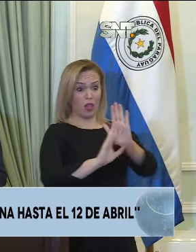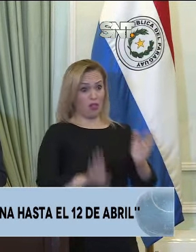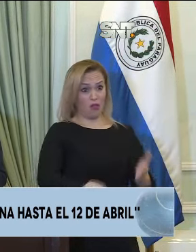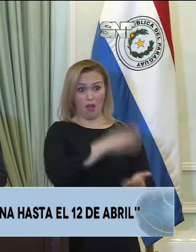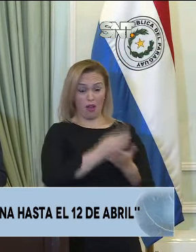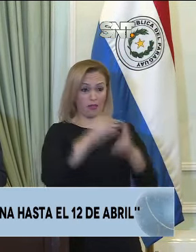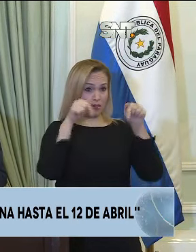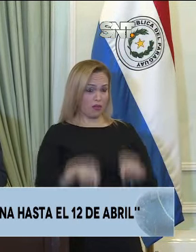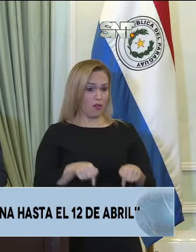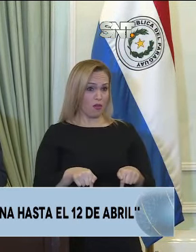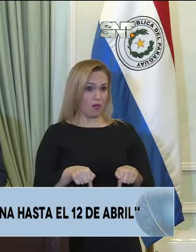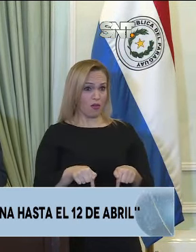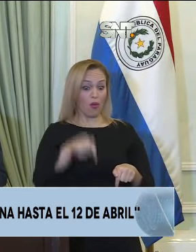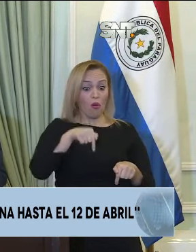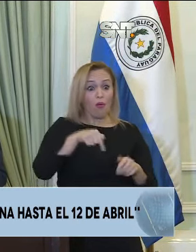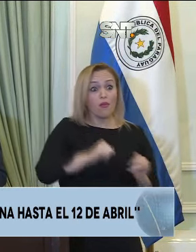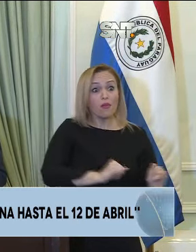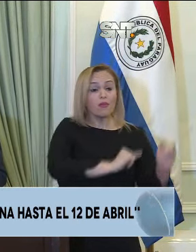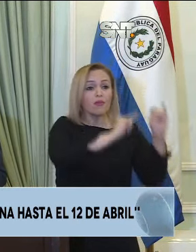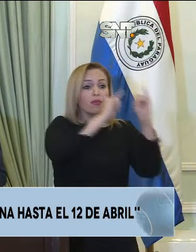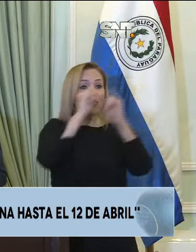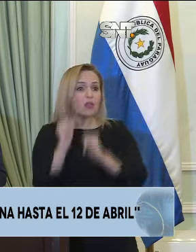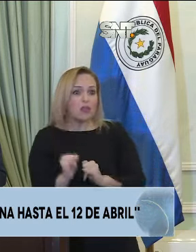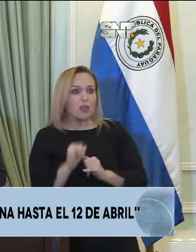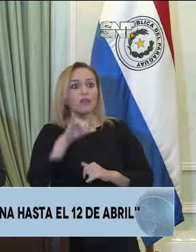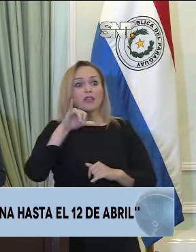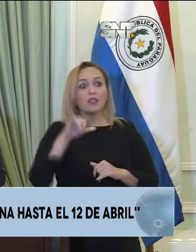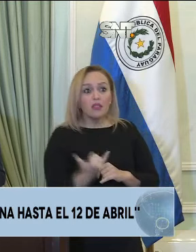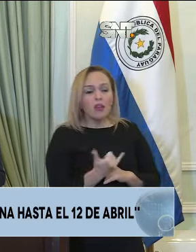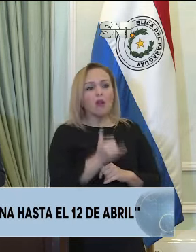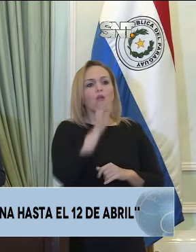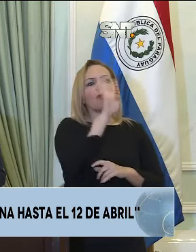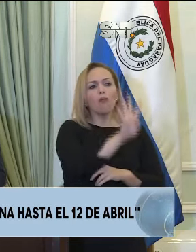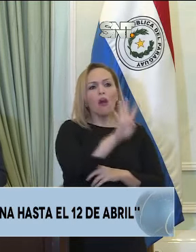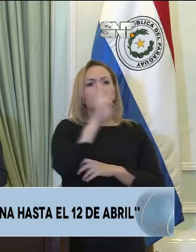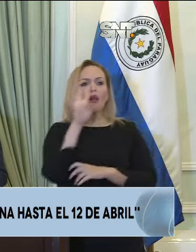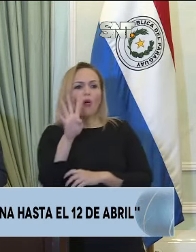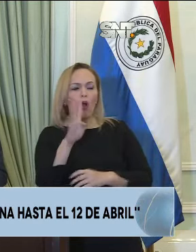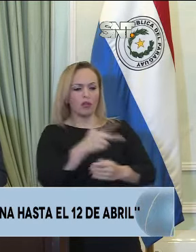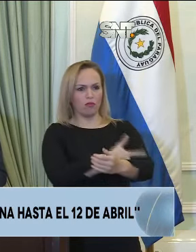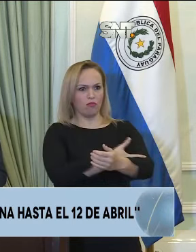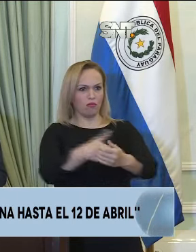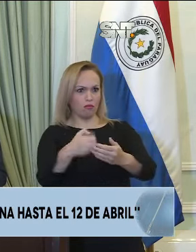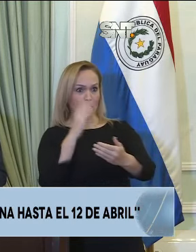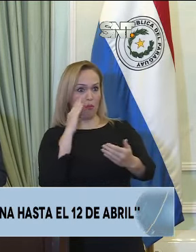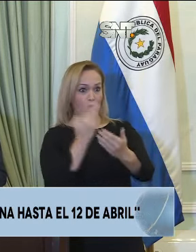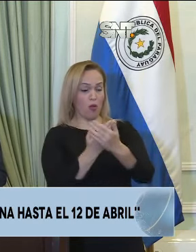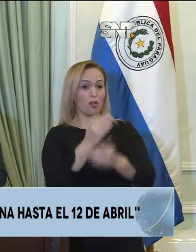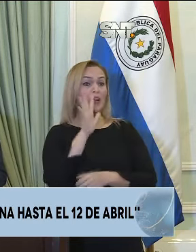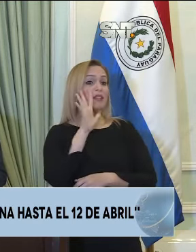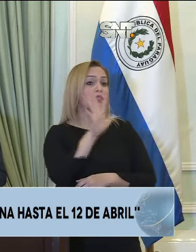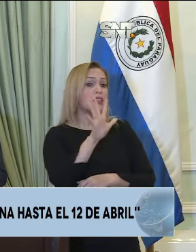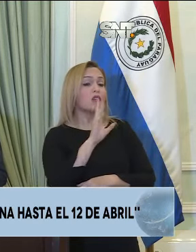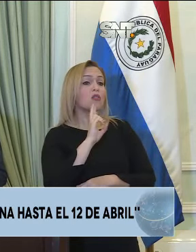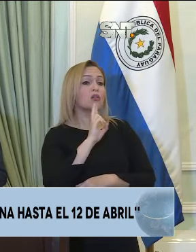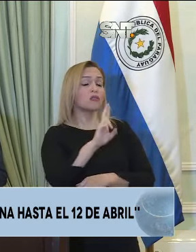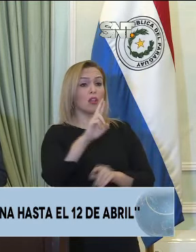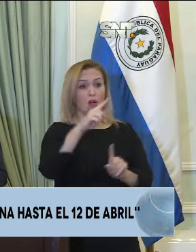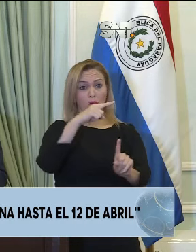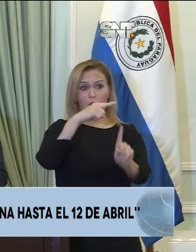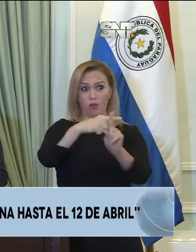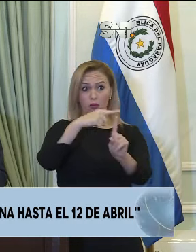fecha. En el día de hoy hemos procesado 44 muestras. Tenemos cinco resultados positivos.